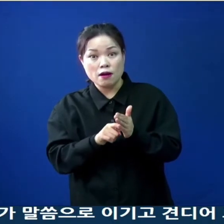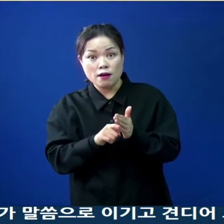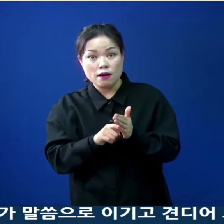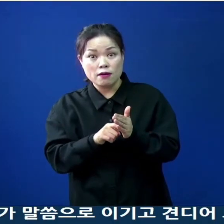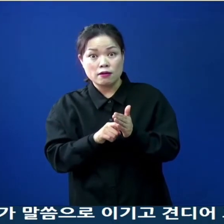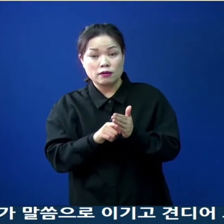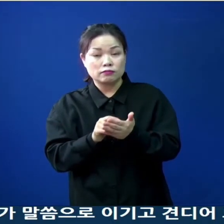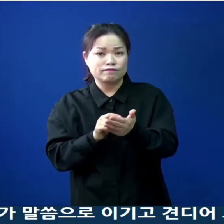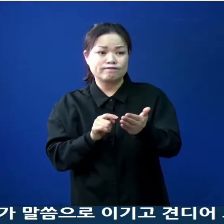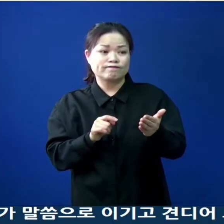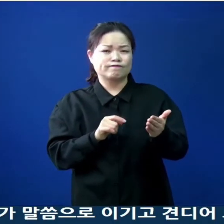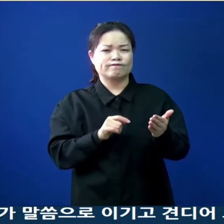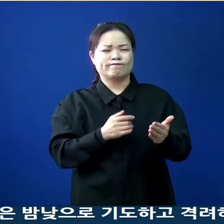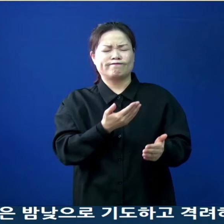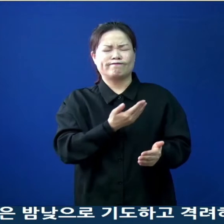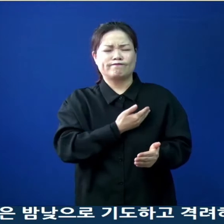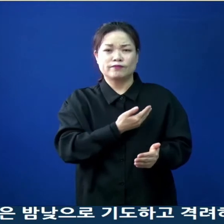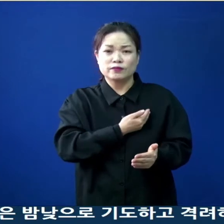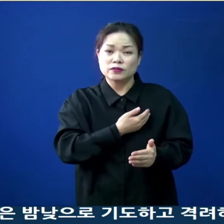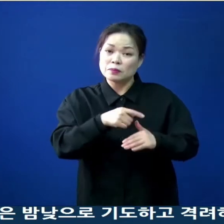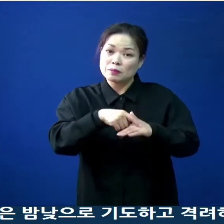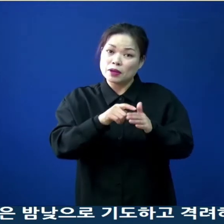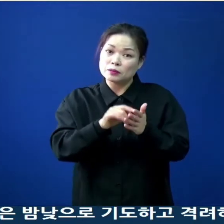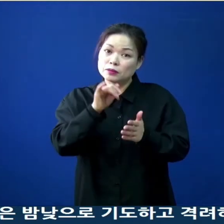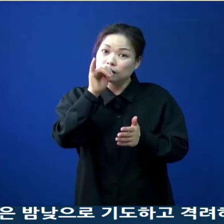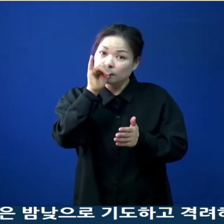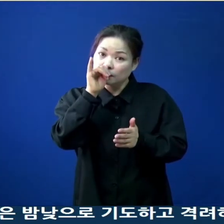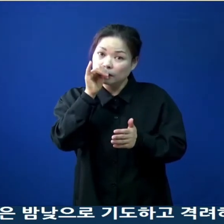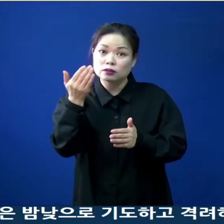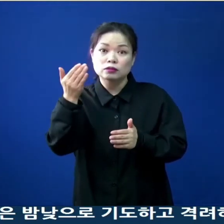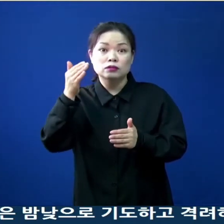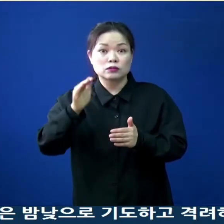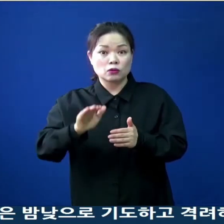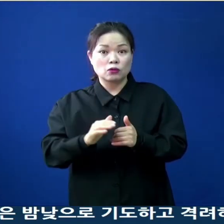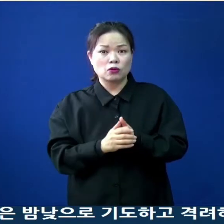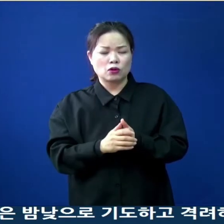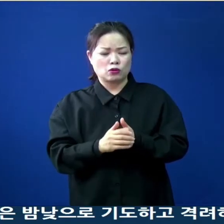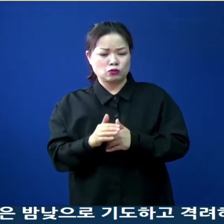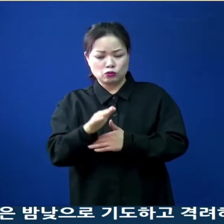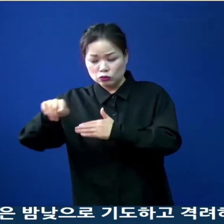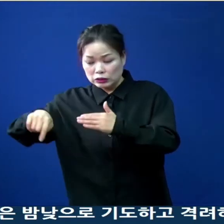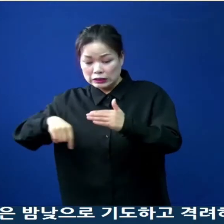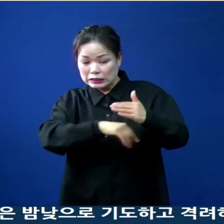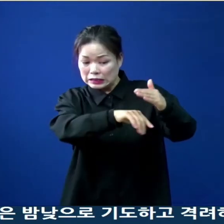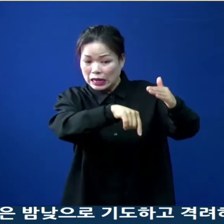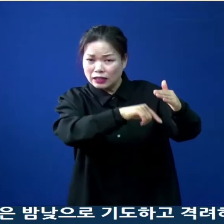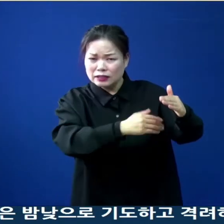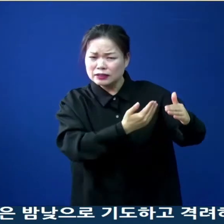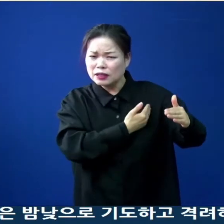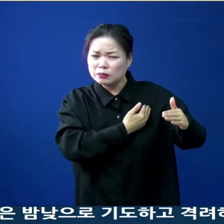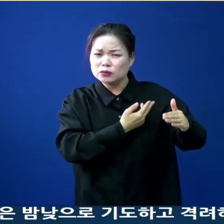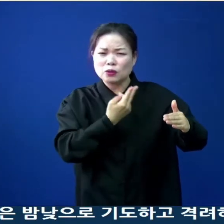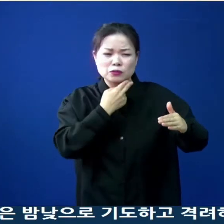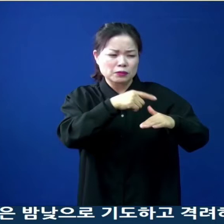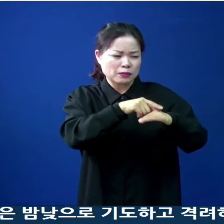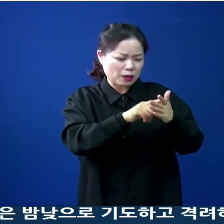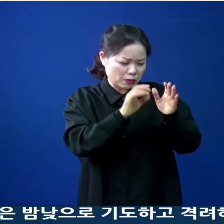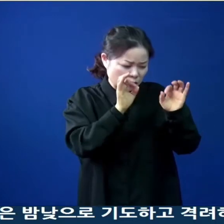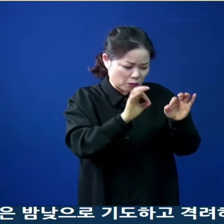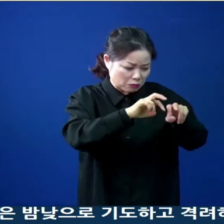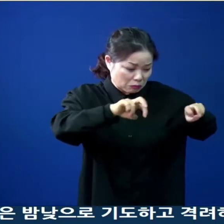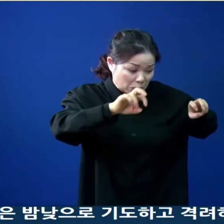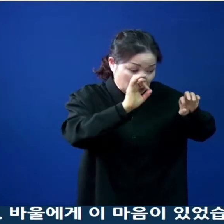사랑하는 성도 여러분, 우리에게도 참을 수 없는 마음이 있죠. 그런데 우리 안에 있는 참을 수 없는 마음을 잘